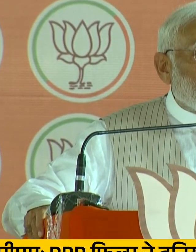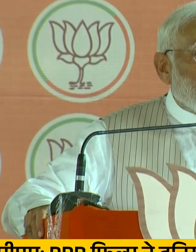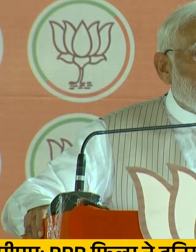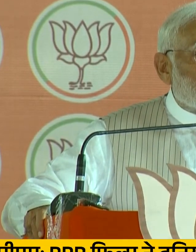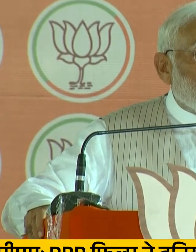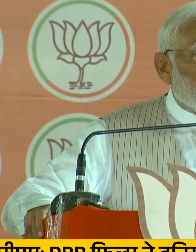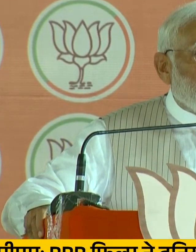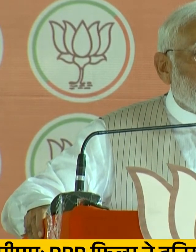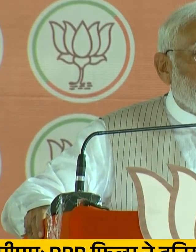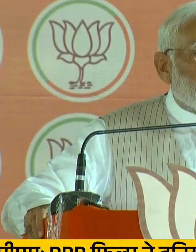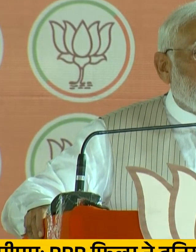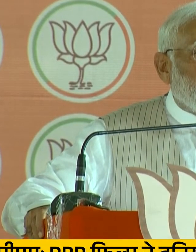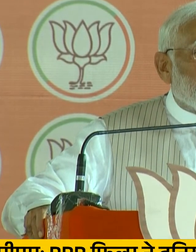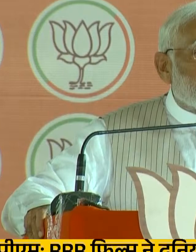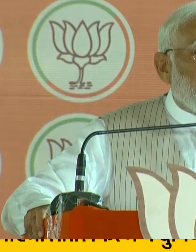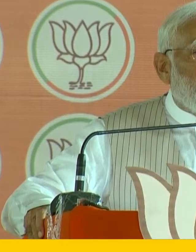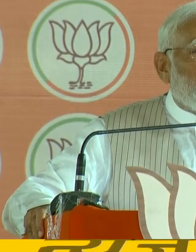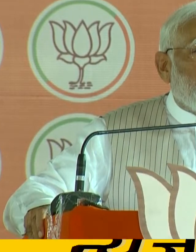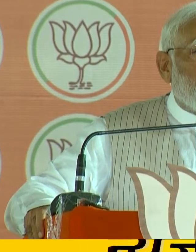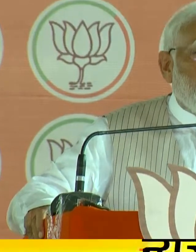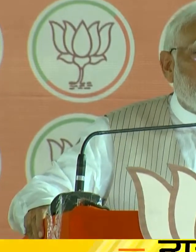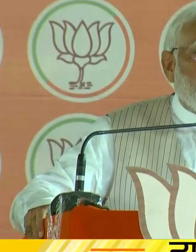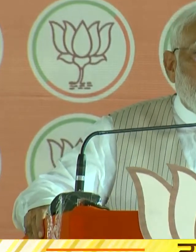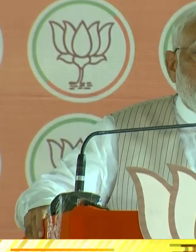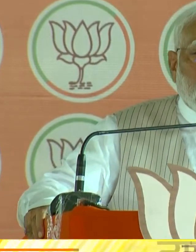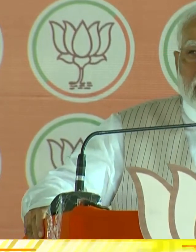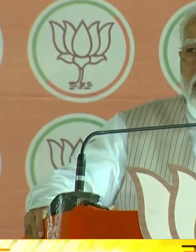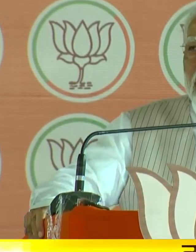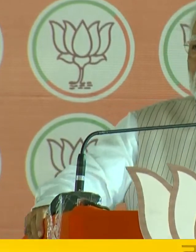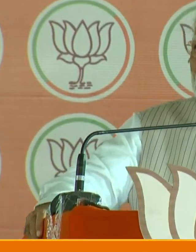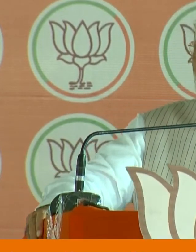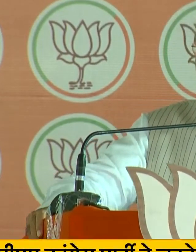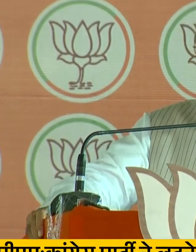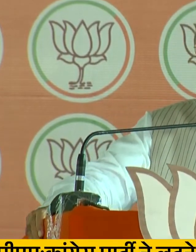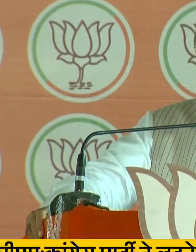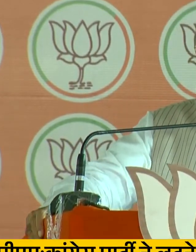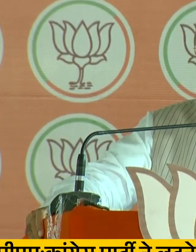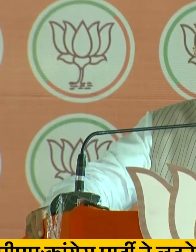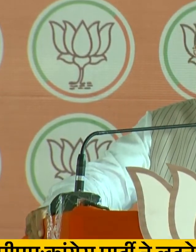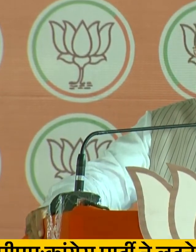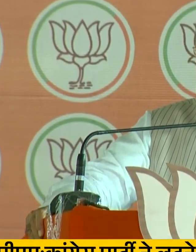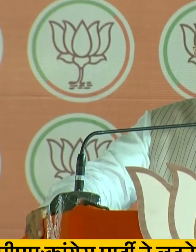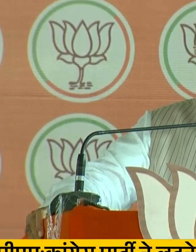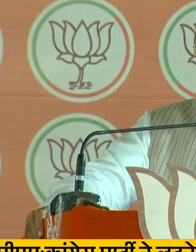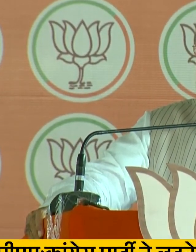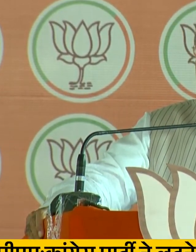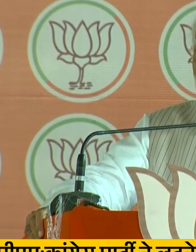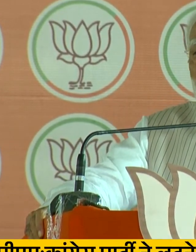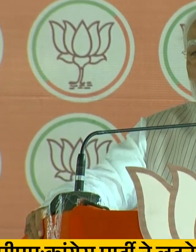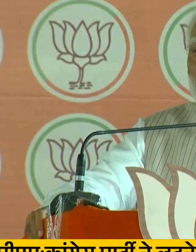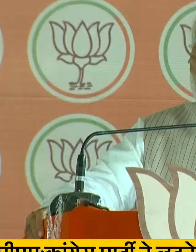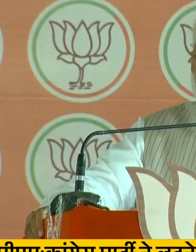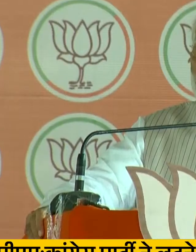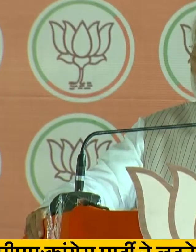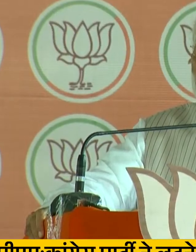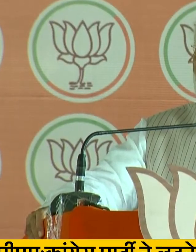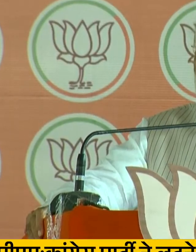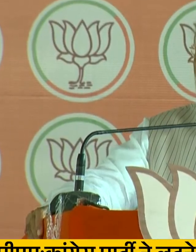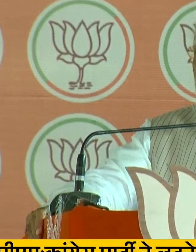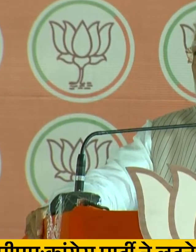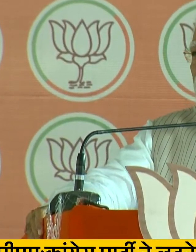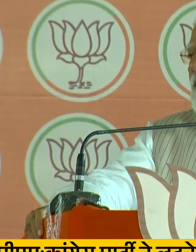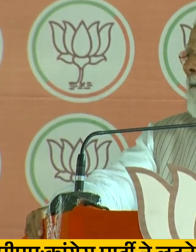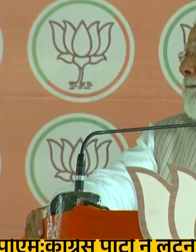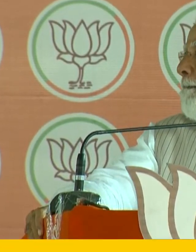तो करप्शन रैकेट के ये सारे मेंबर्स एक दूसरे के समर्थन में आ गए।